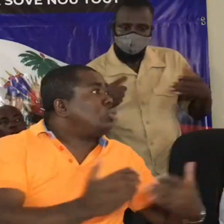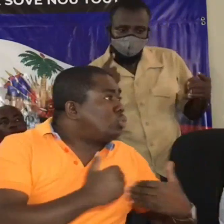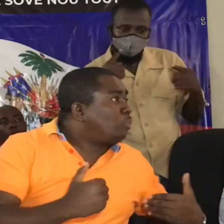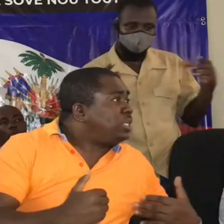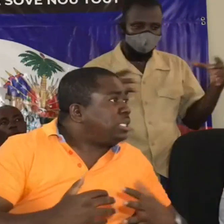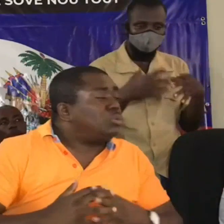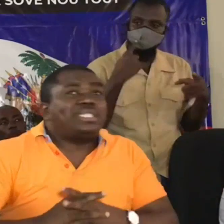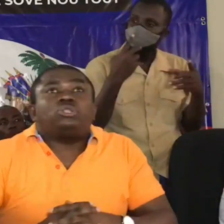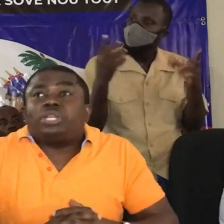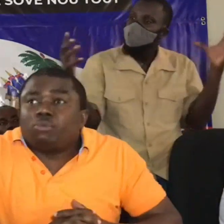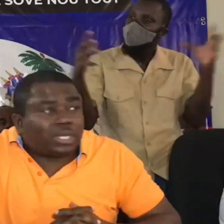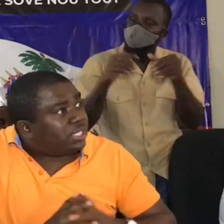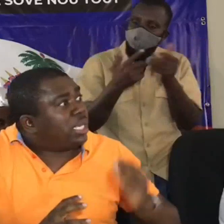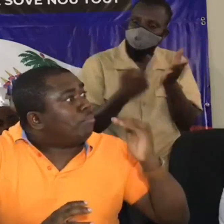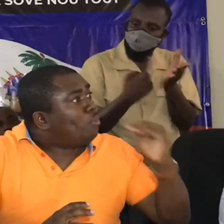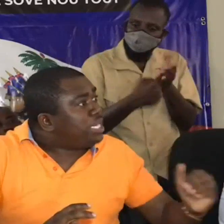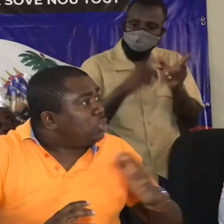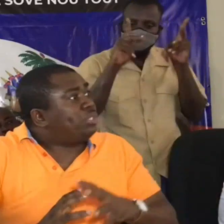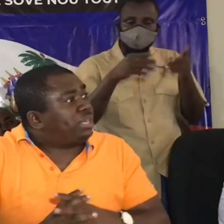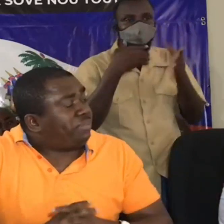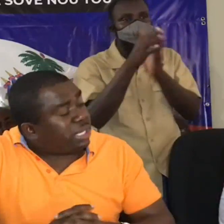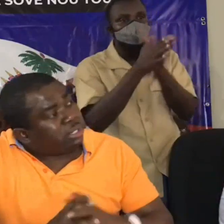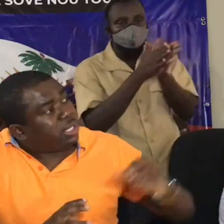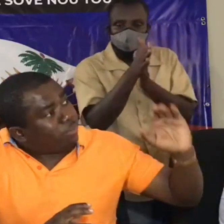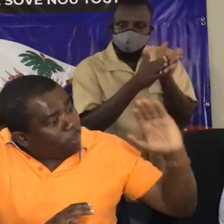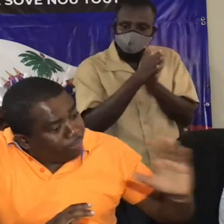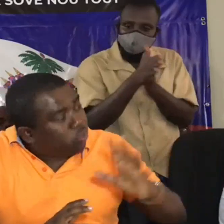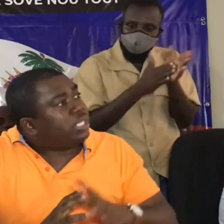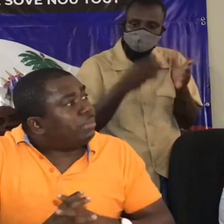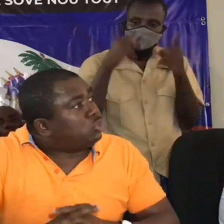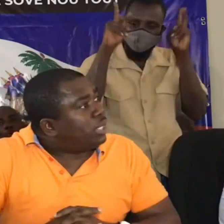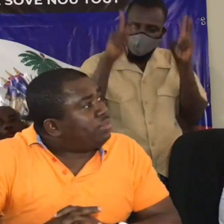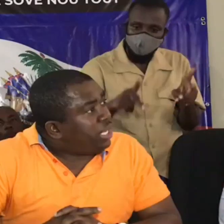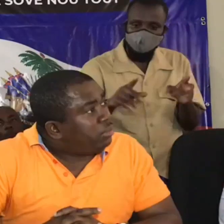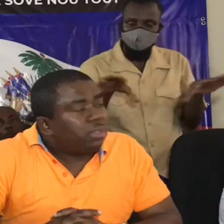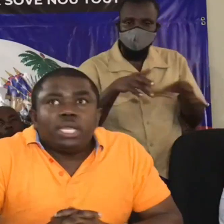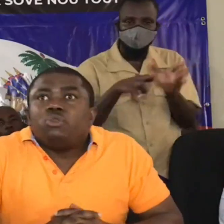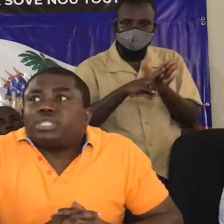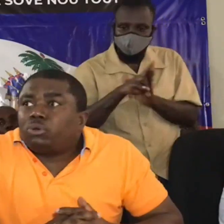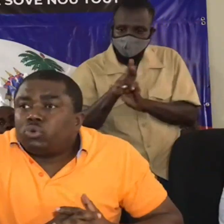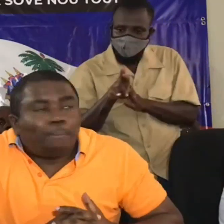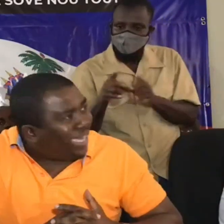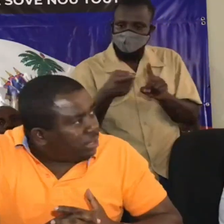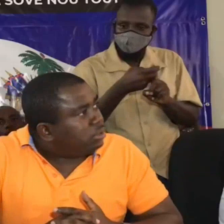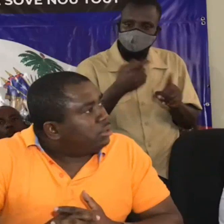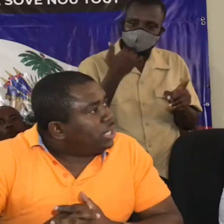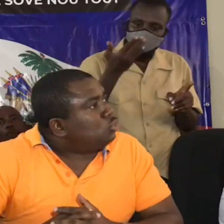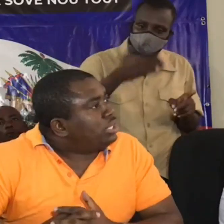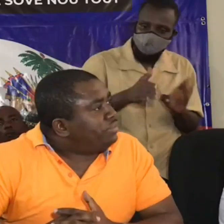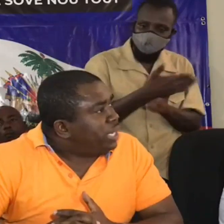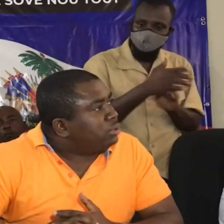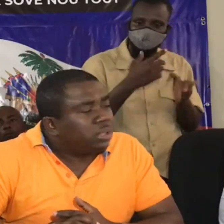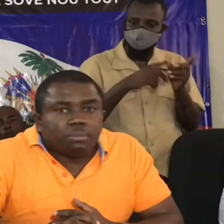que structure politique, le secteur démocratique est mobilisé sur cette affaire. Et moment pour quitter la prison arrivé, et nous allons nous battre dans